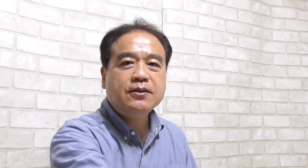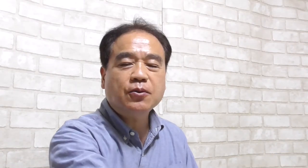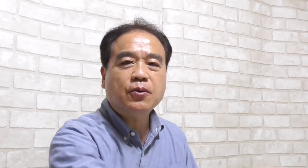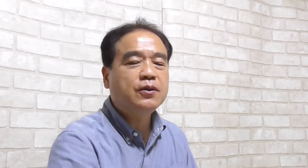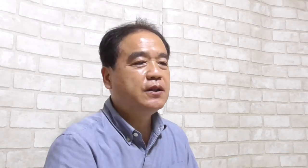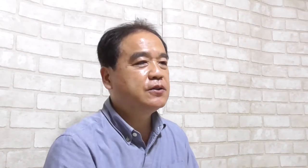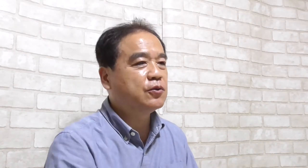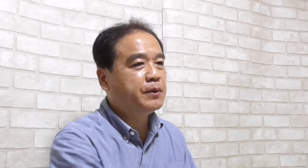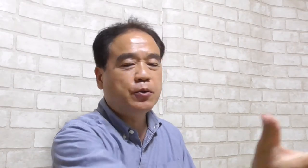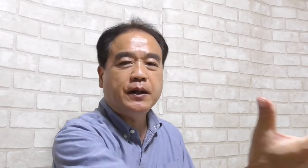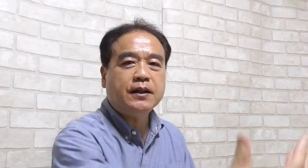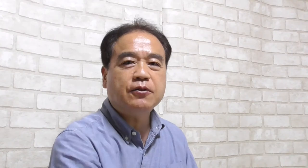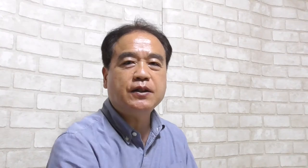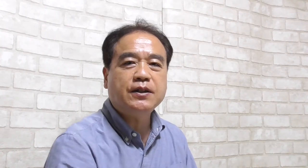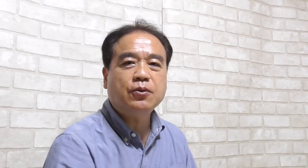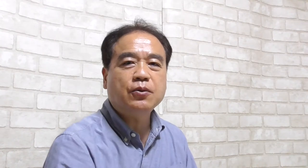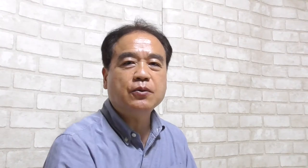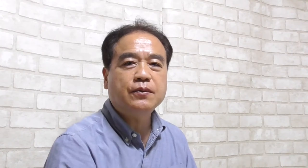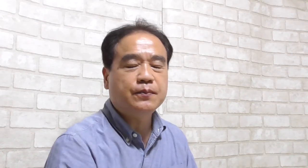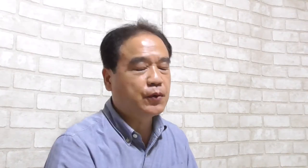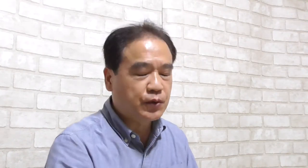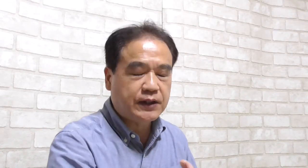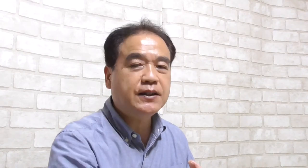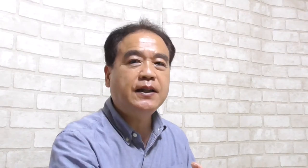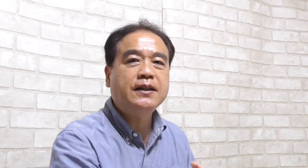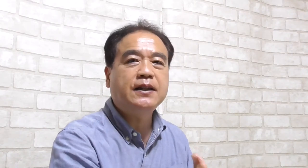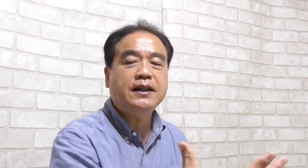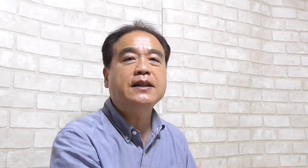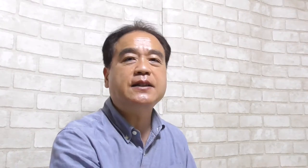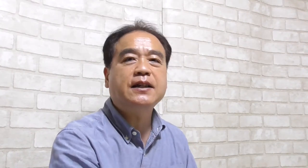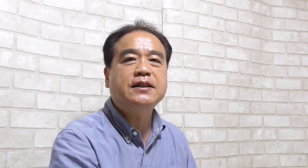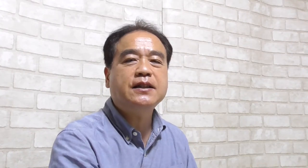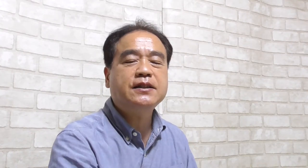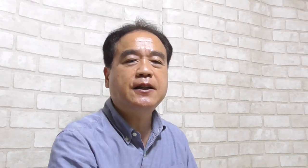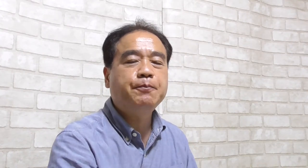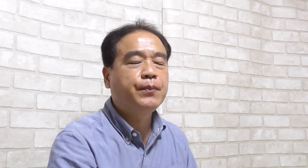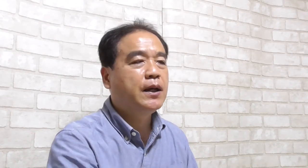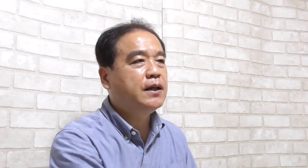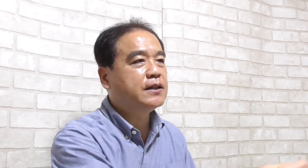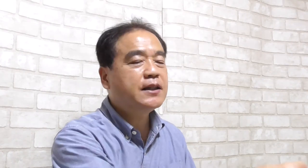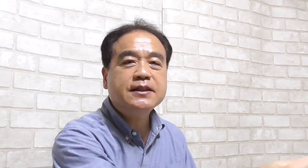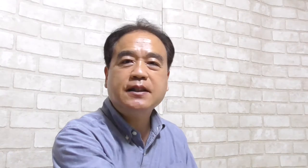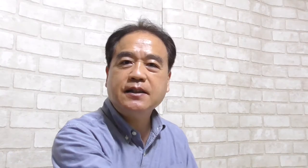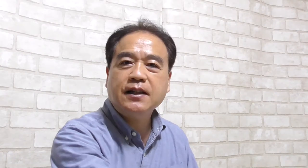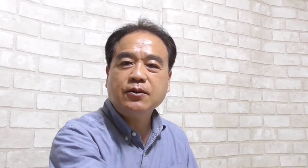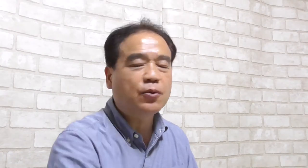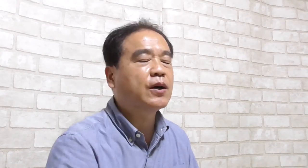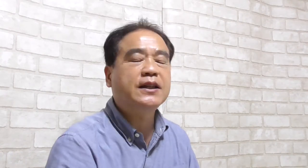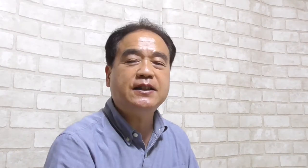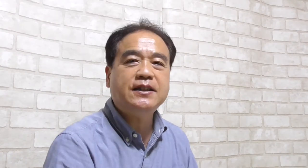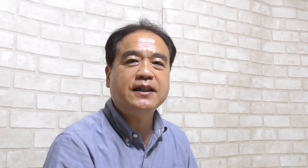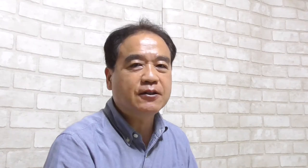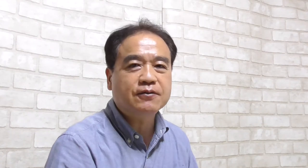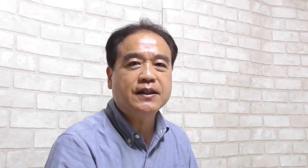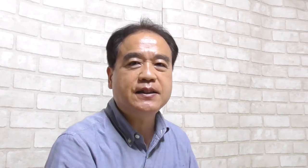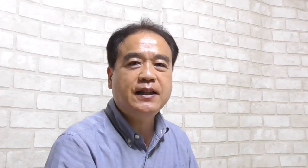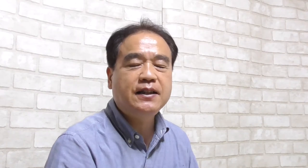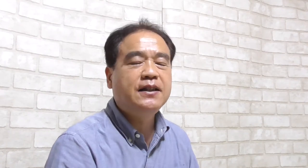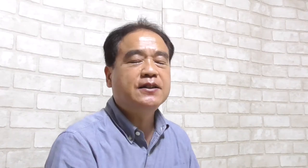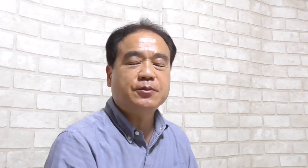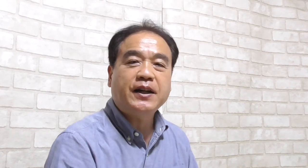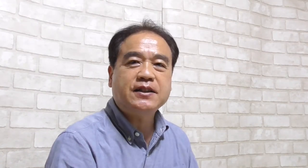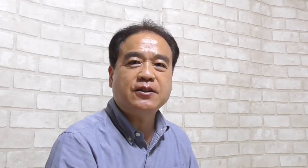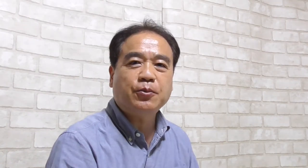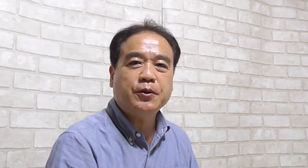サラサラっとこうその目の前にあるリンゴをですね、題材にですね、サラサラサラとお書きになるんです